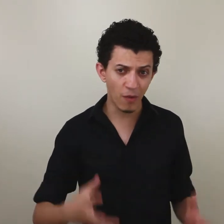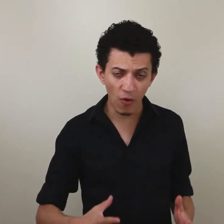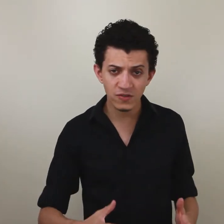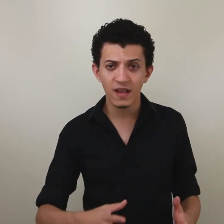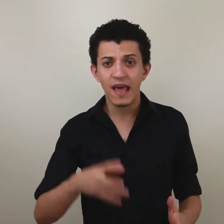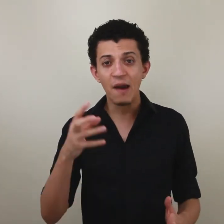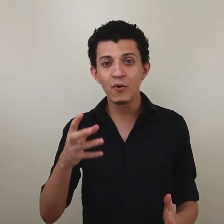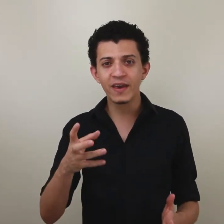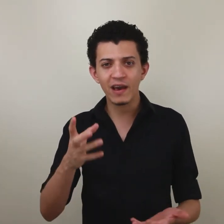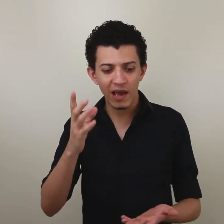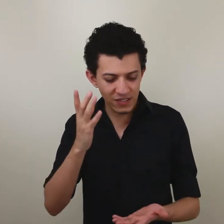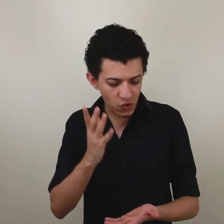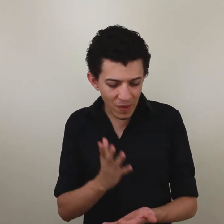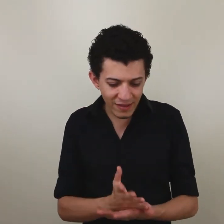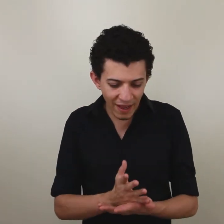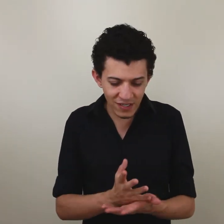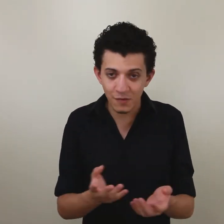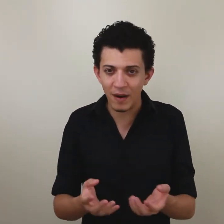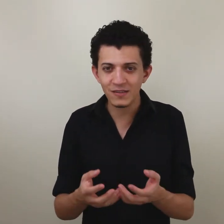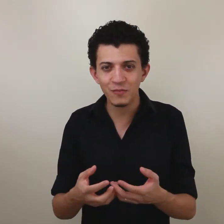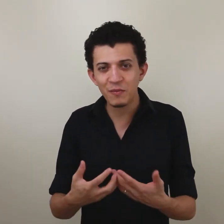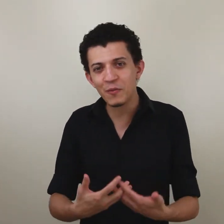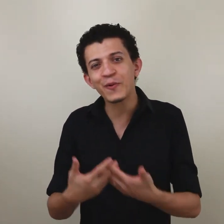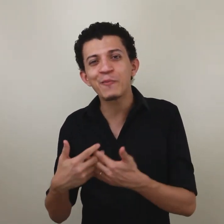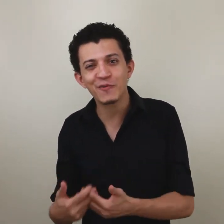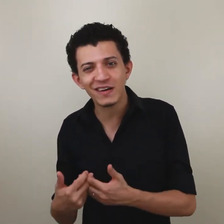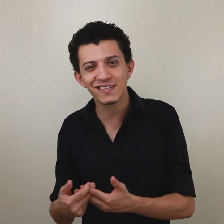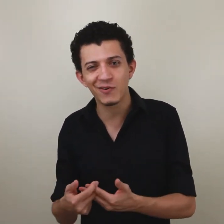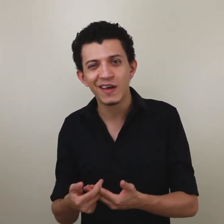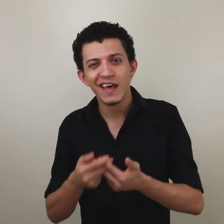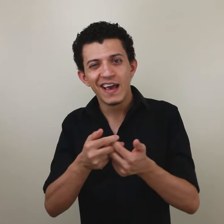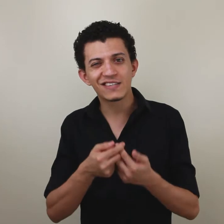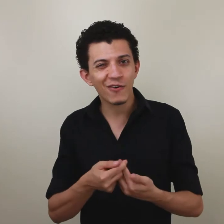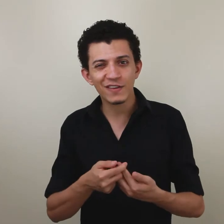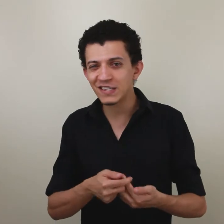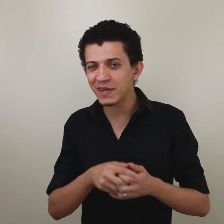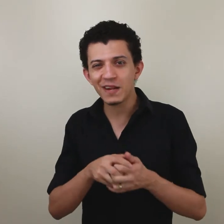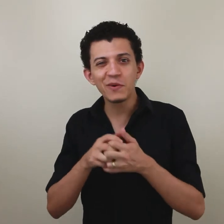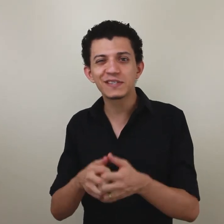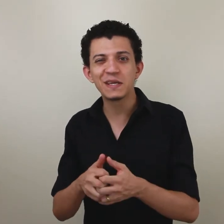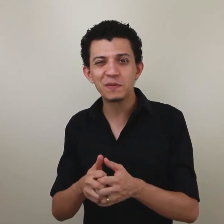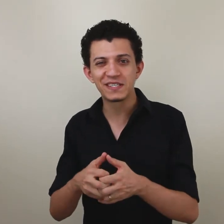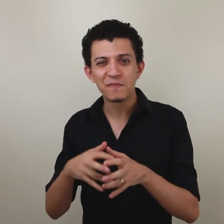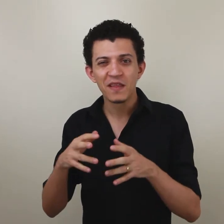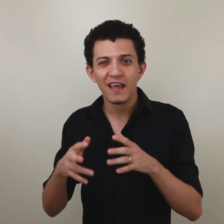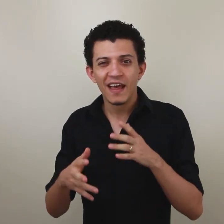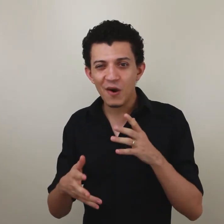porque esse comentário espaço com a aprovação e eu